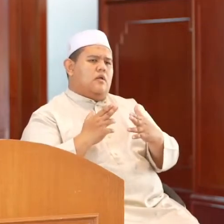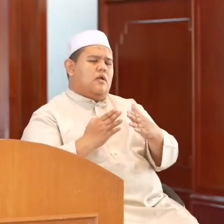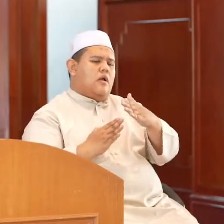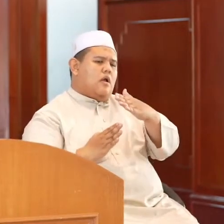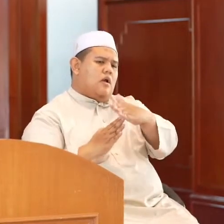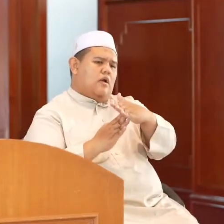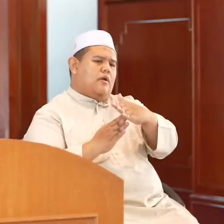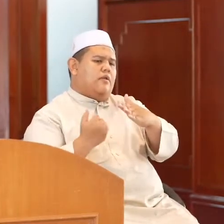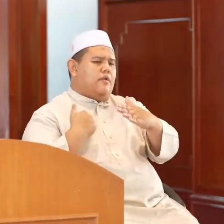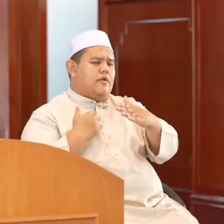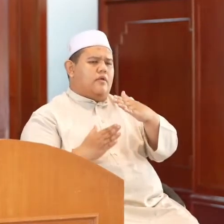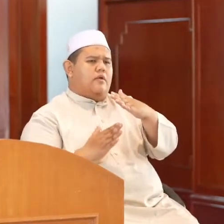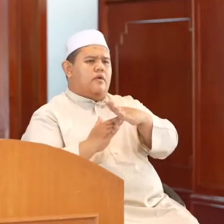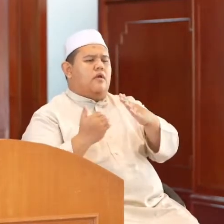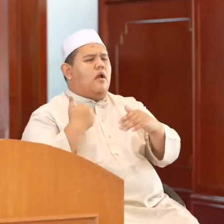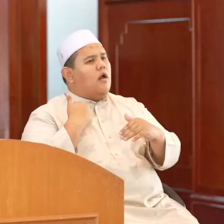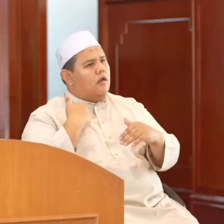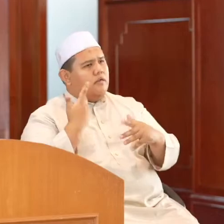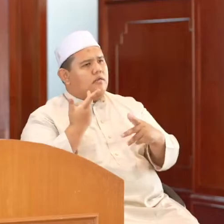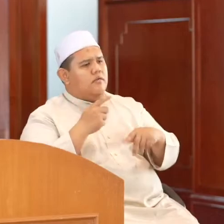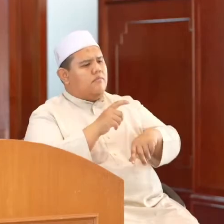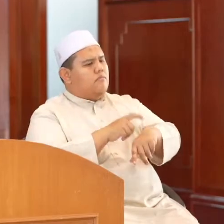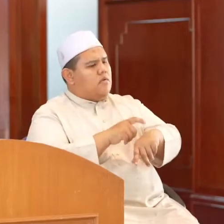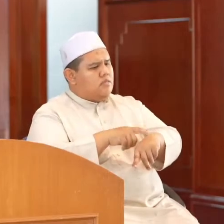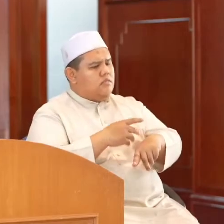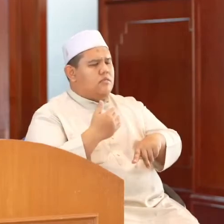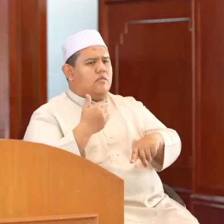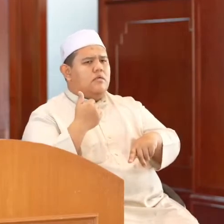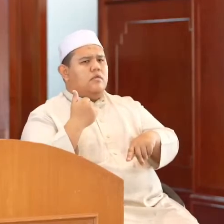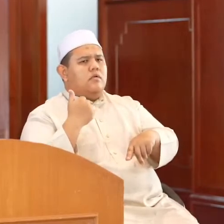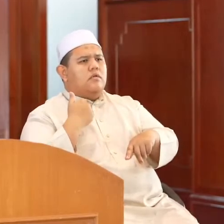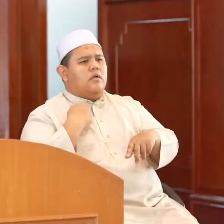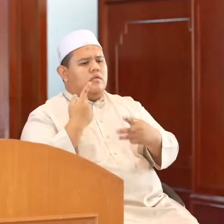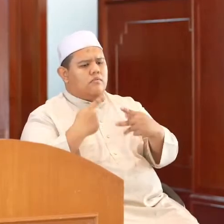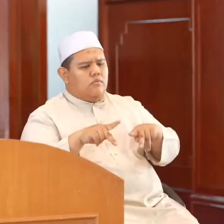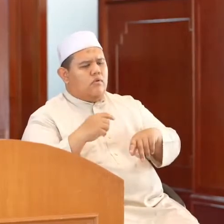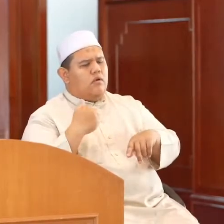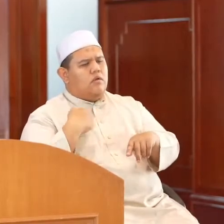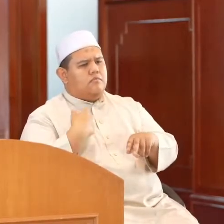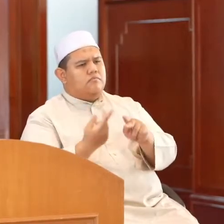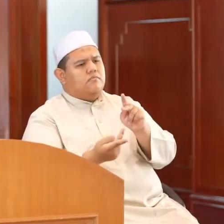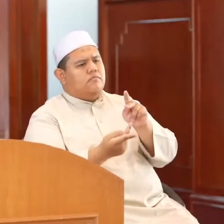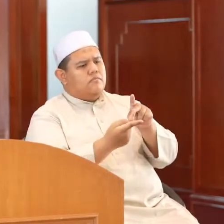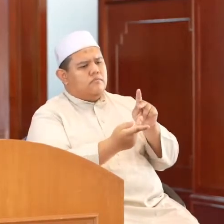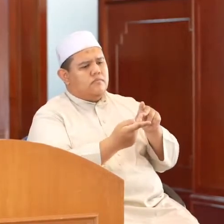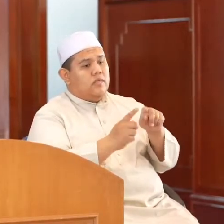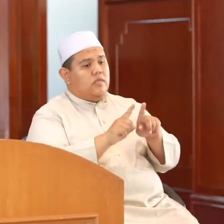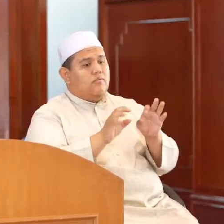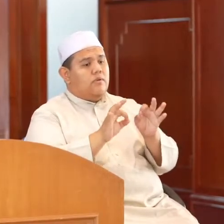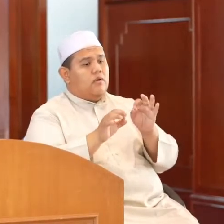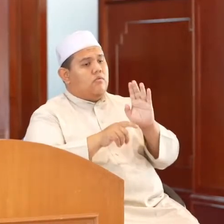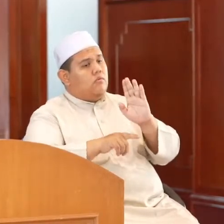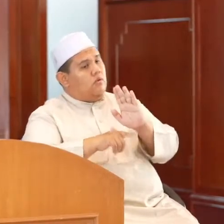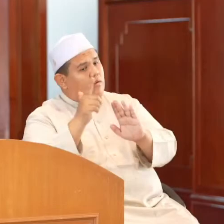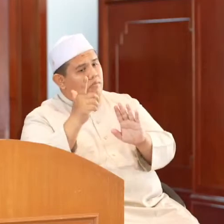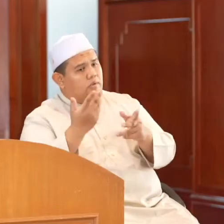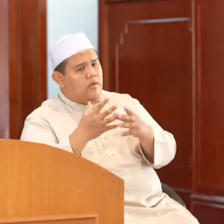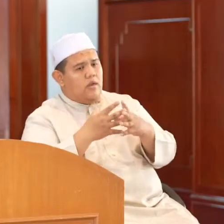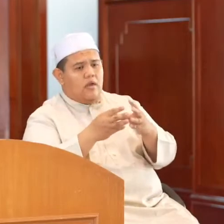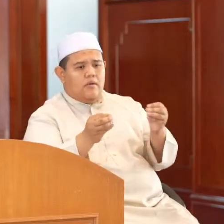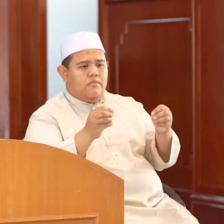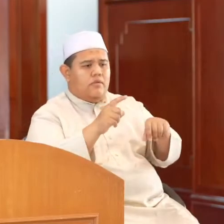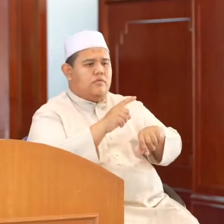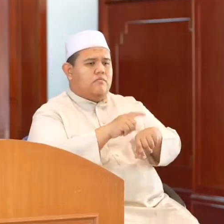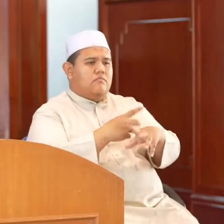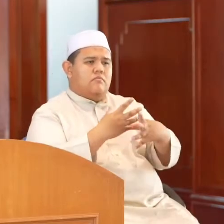dia, ada waktu dia, ada tempoh dia, ada masanya. Tapi bila dah selesai pada tu, dia tak